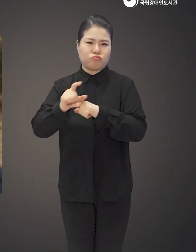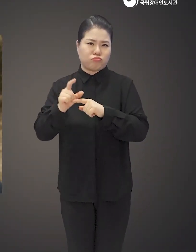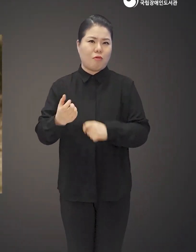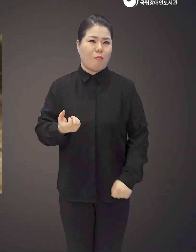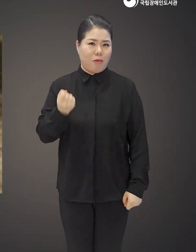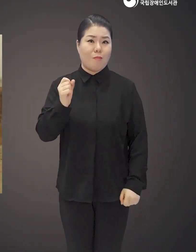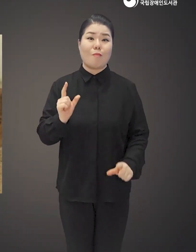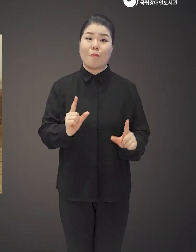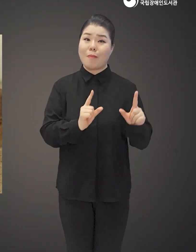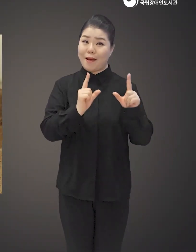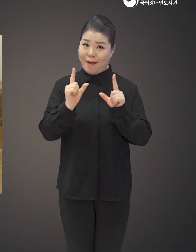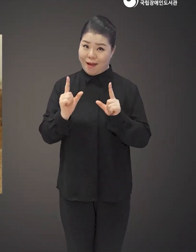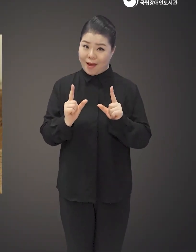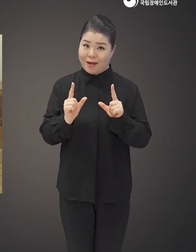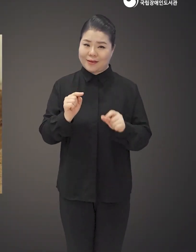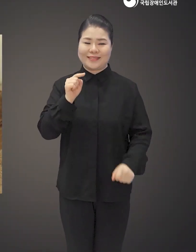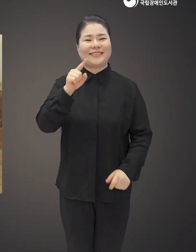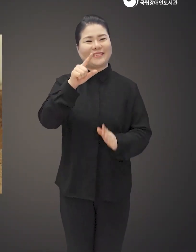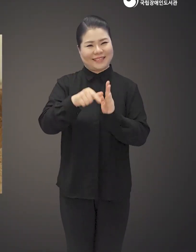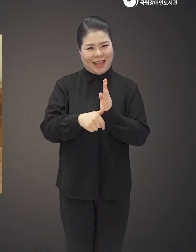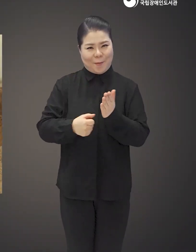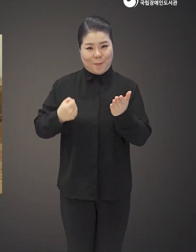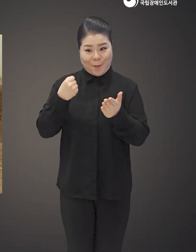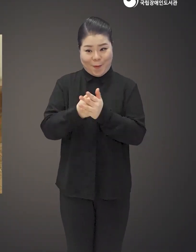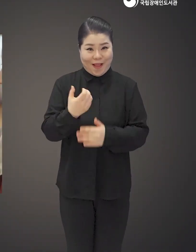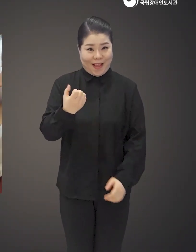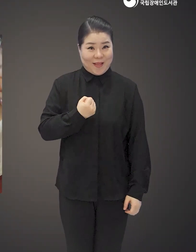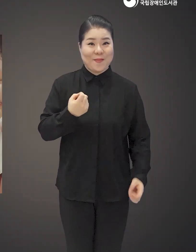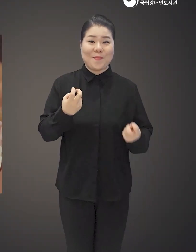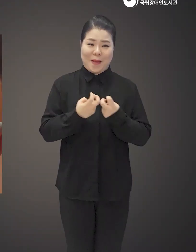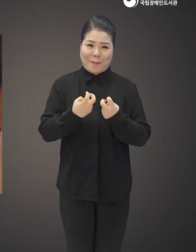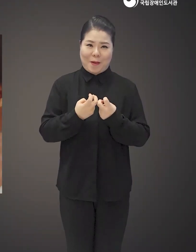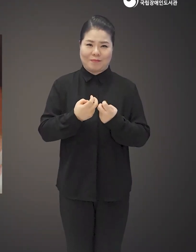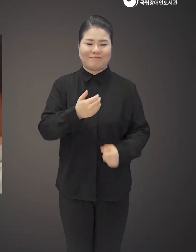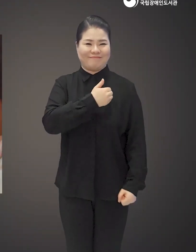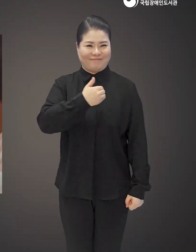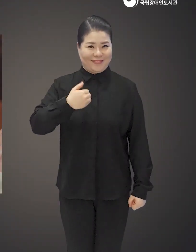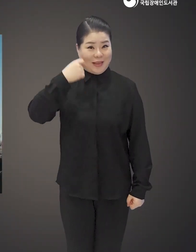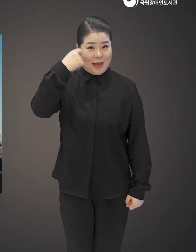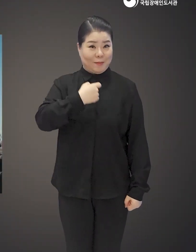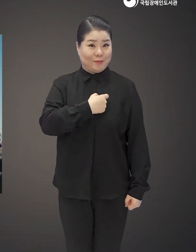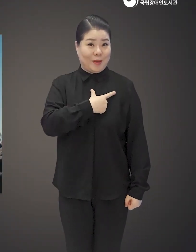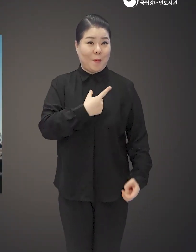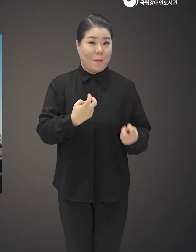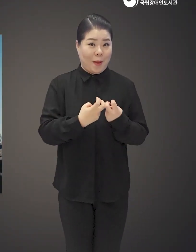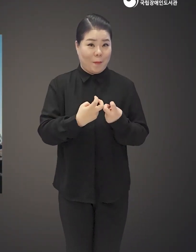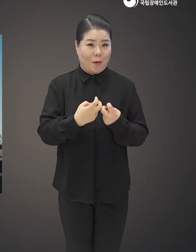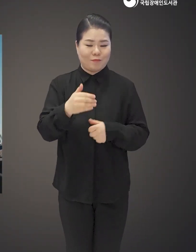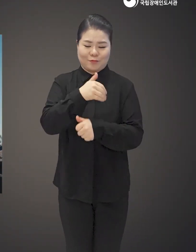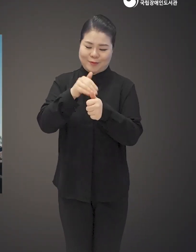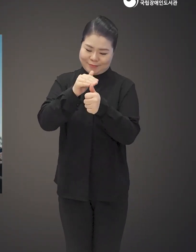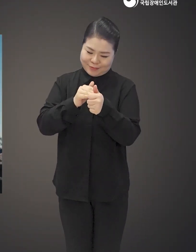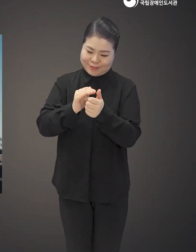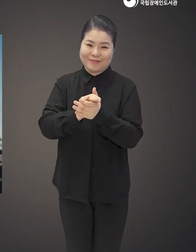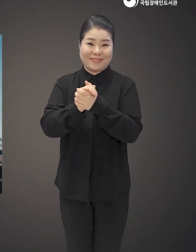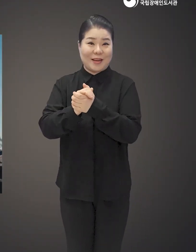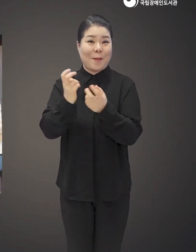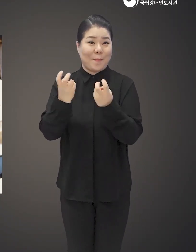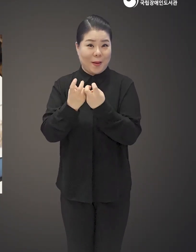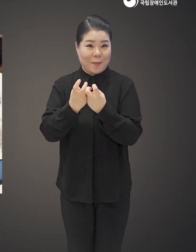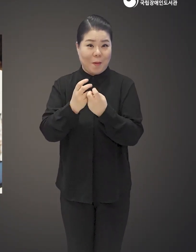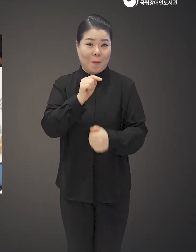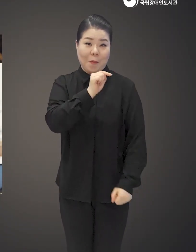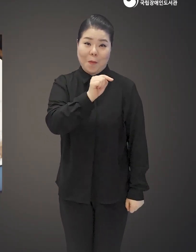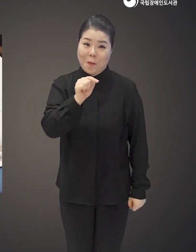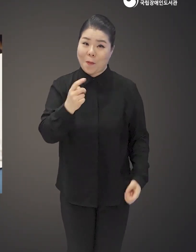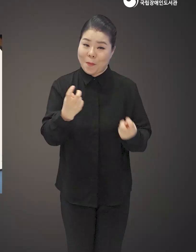삽니다. 이럴 때 용기를 끌어내는 법, 자신감을 채우는 법, 주위에 다정해지는 방법.